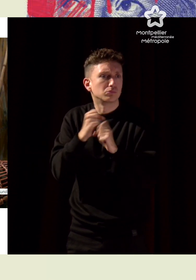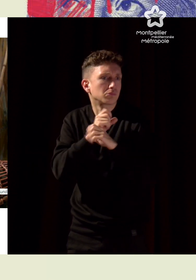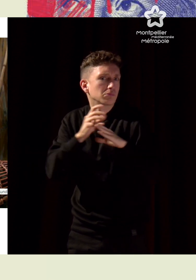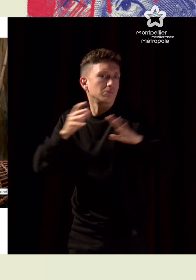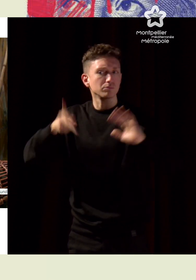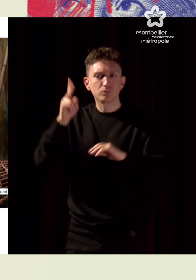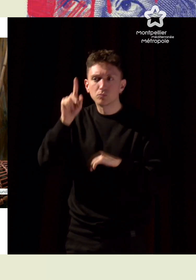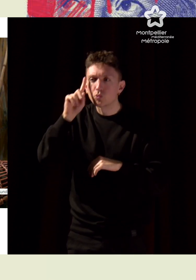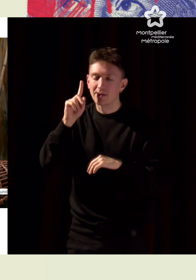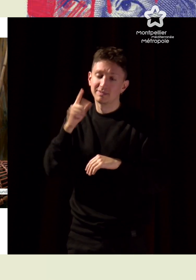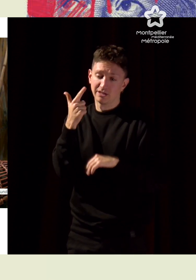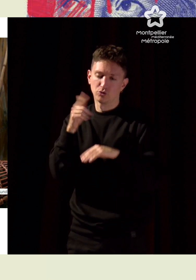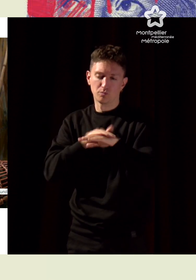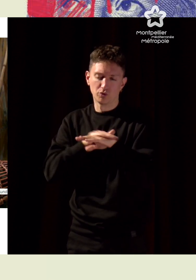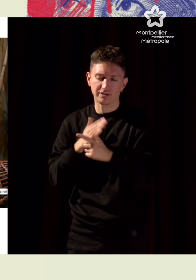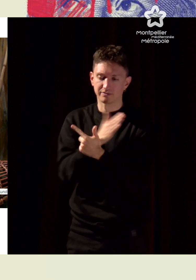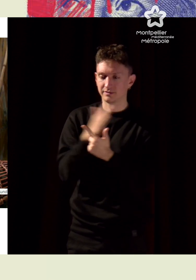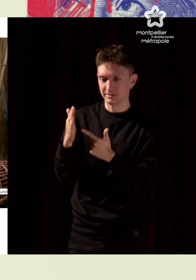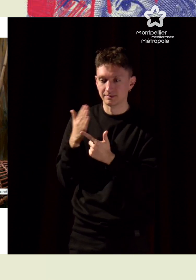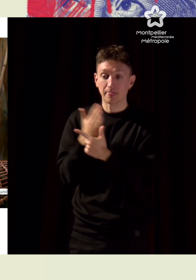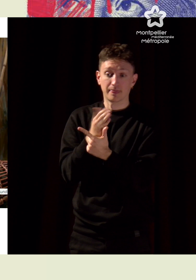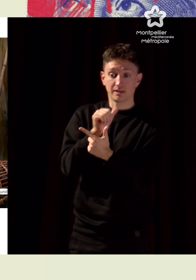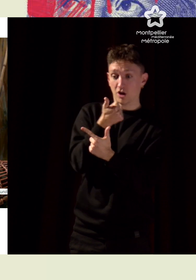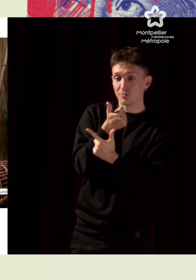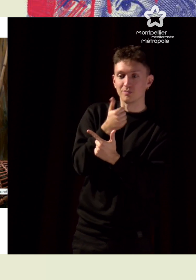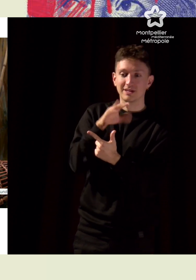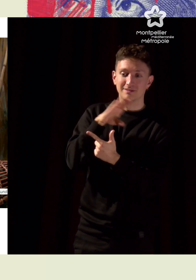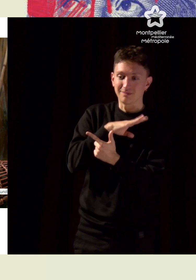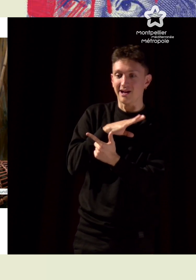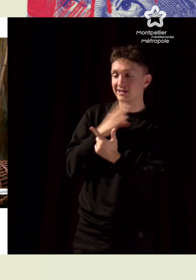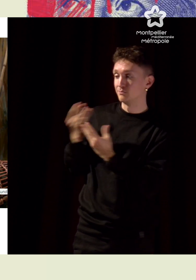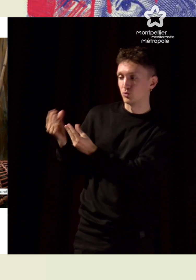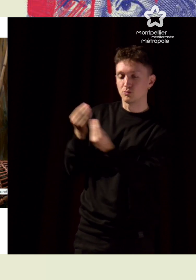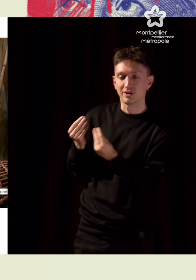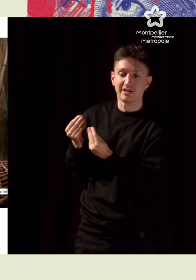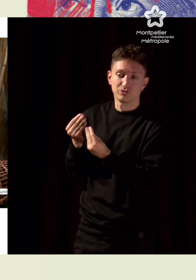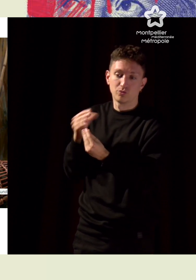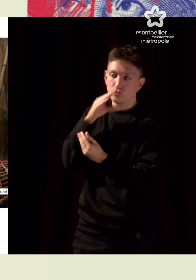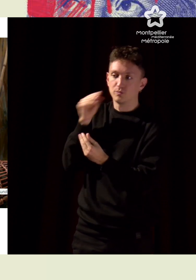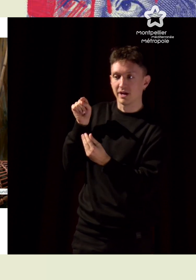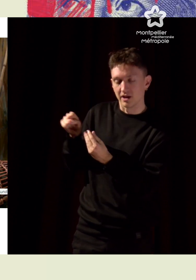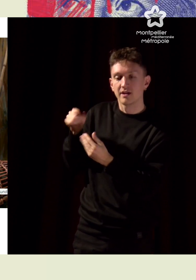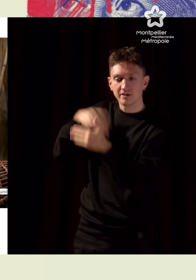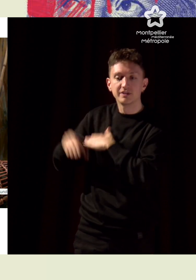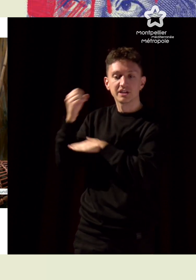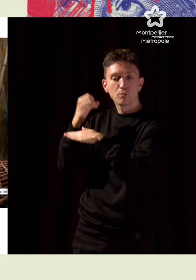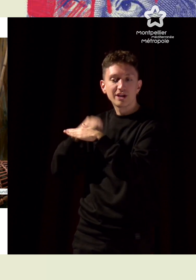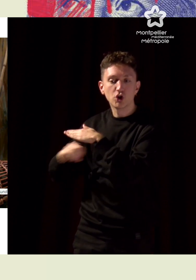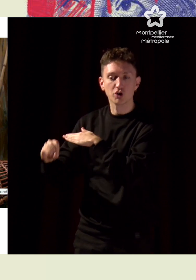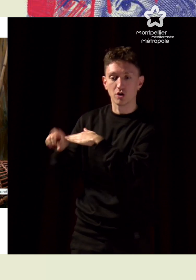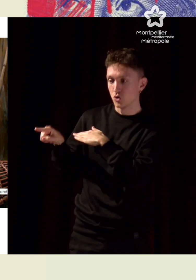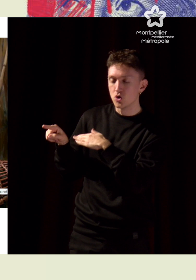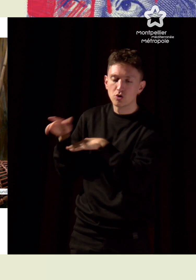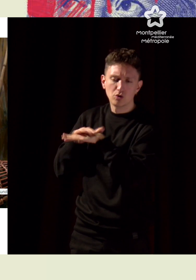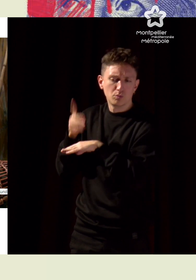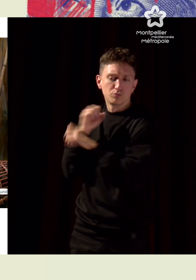Premièrement, parce qu'on se mélange avec les gens qui viennent du Moyen-Orient, qui étaient de couleur de peau plus claire que les